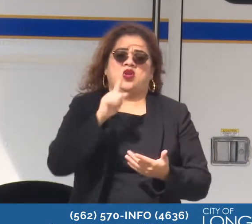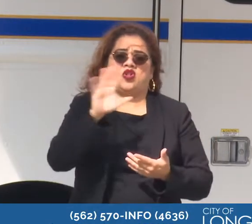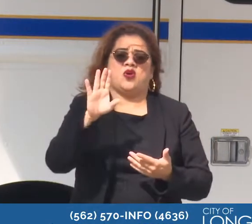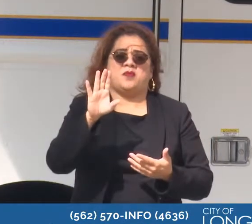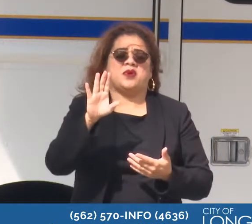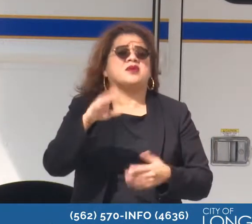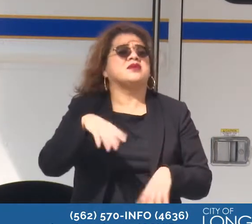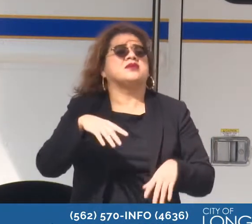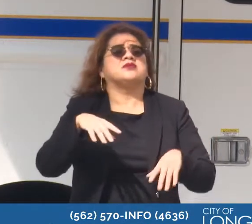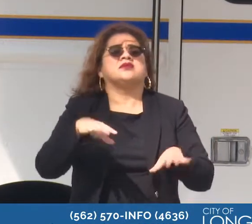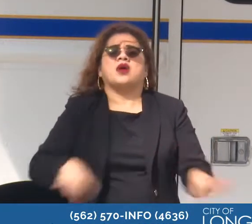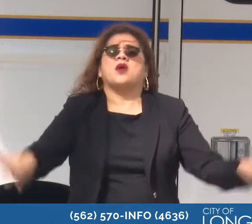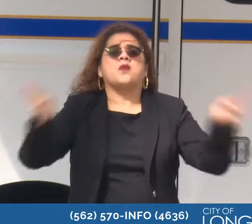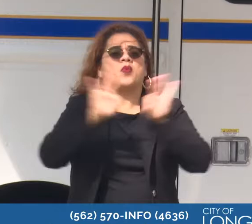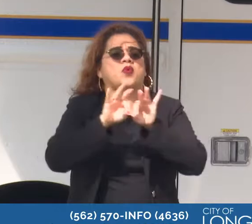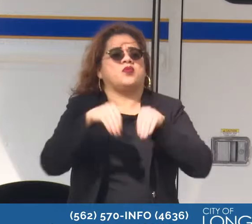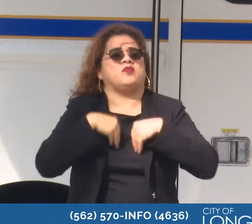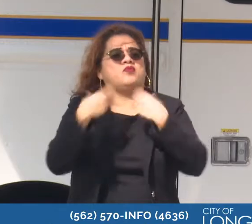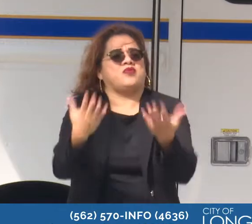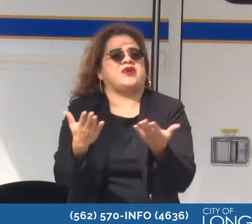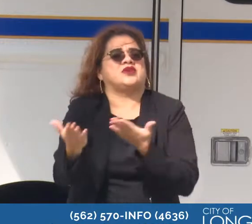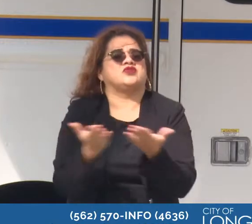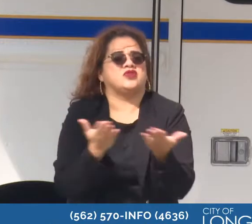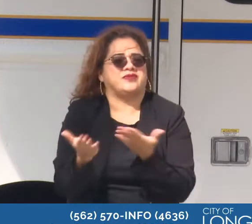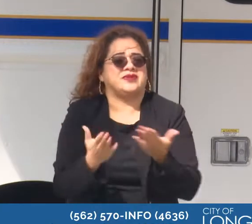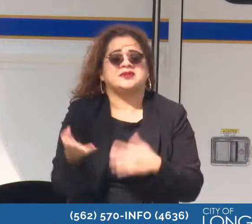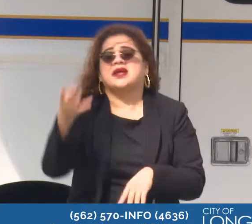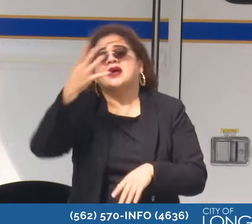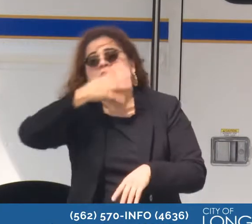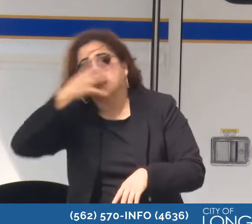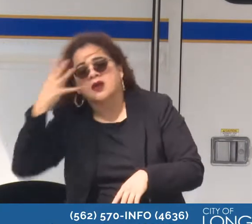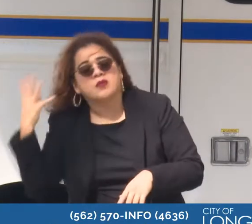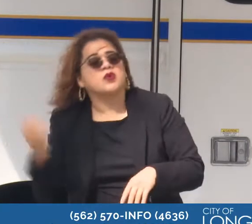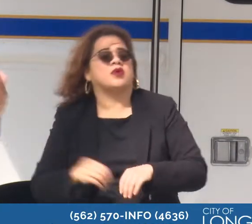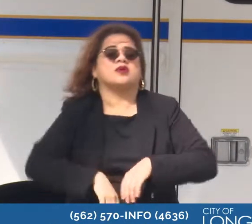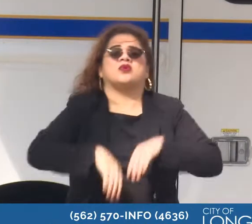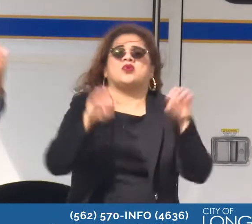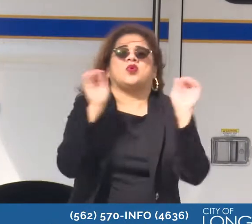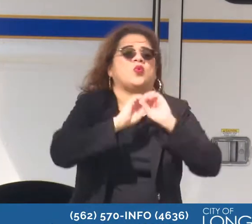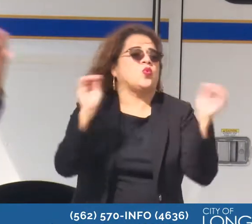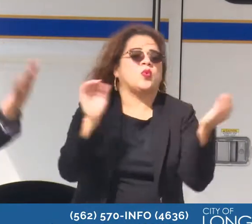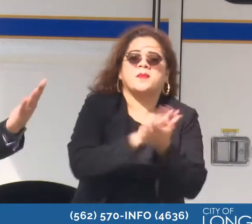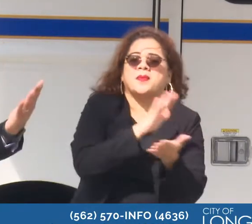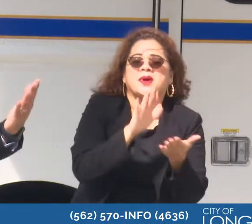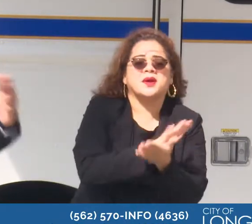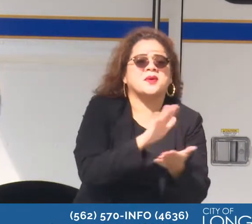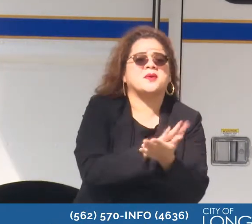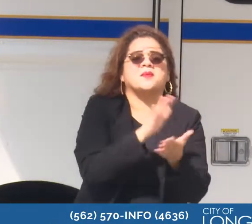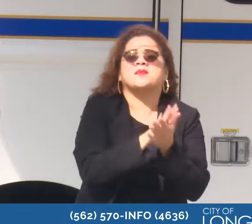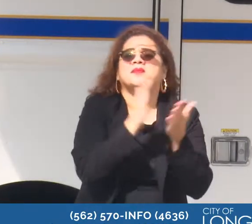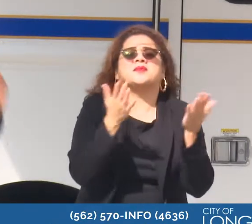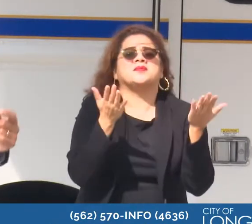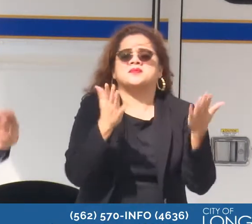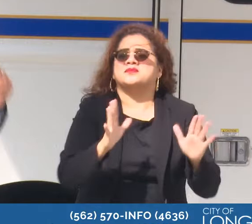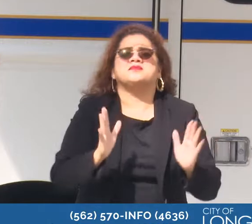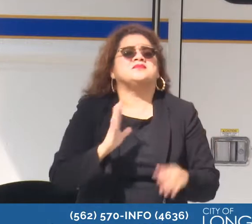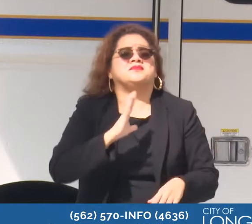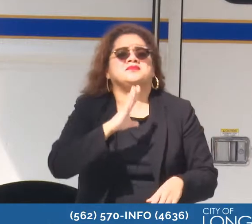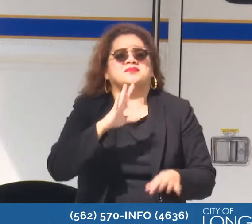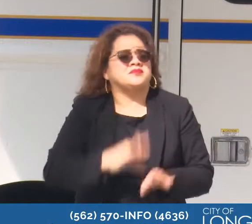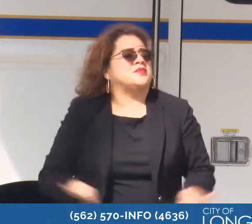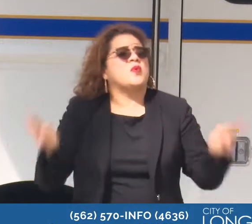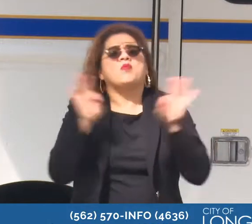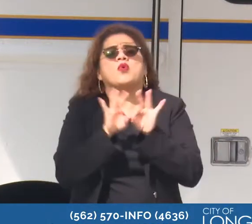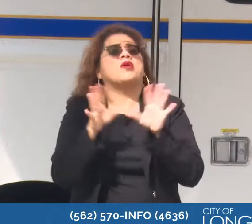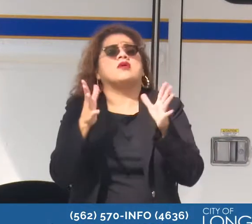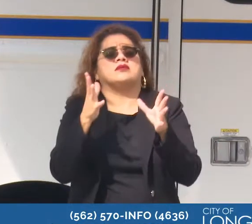gente que no tienen documentos que también son inmigrantes, para poder darles el examen de COVID-19 directamente en